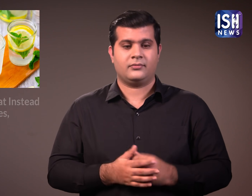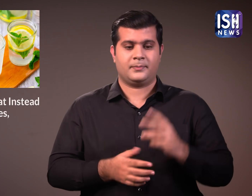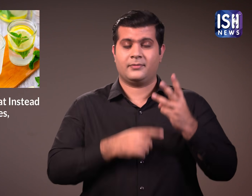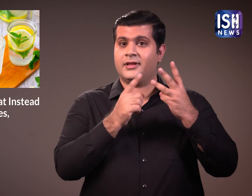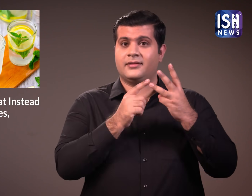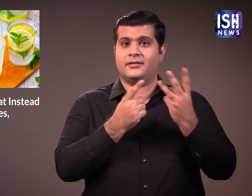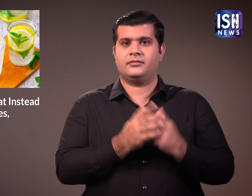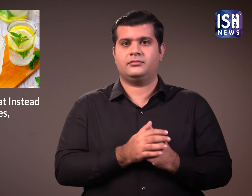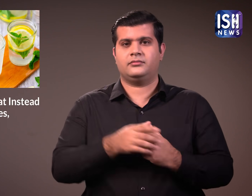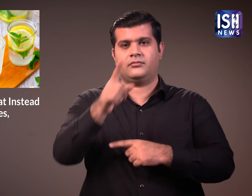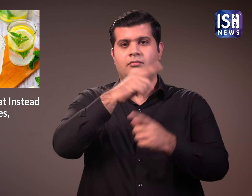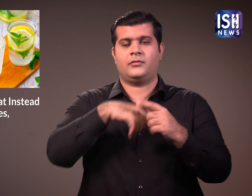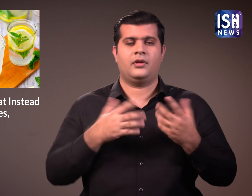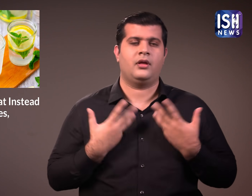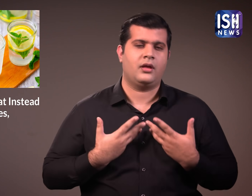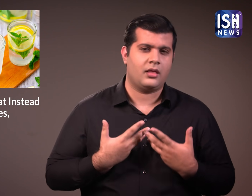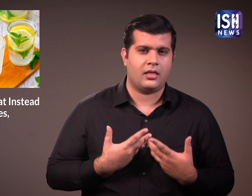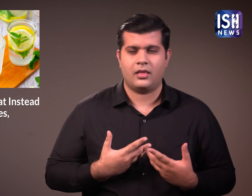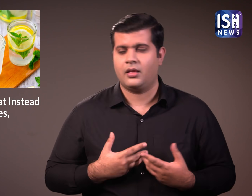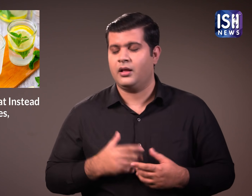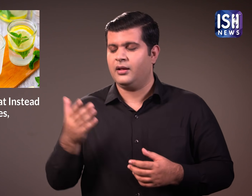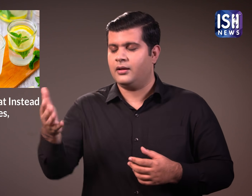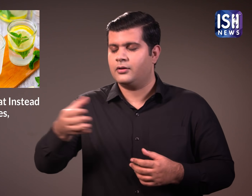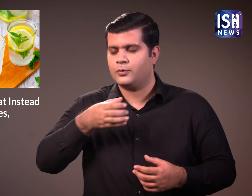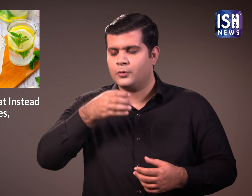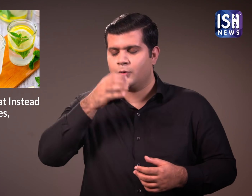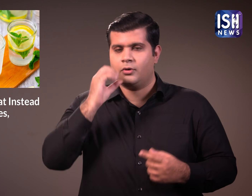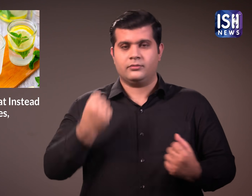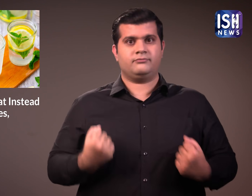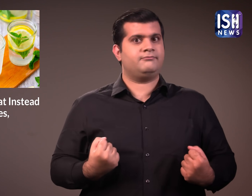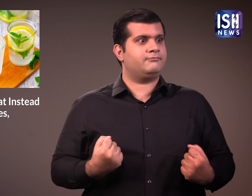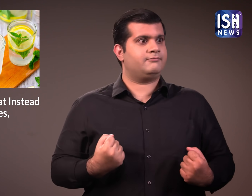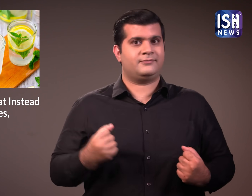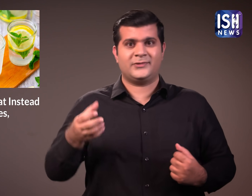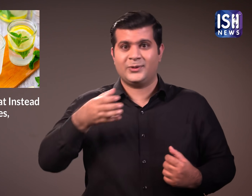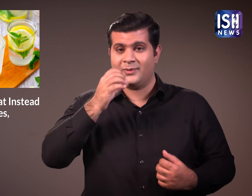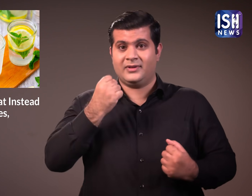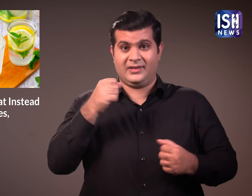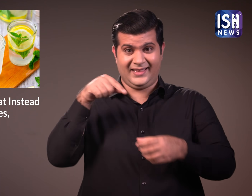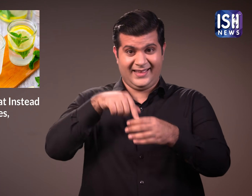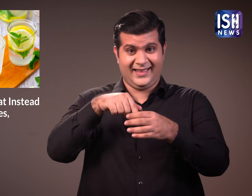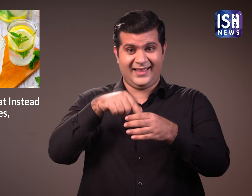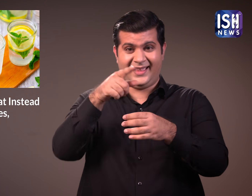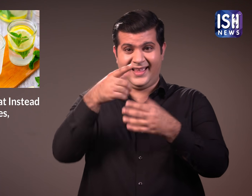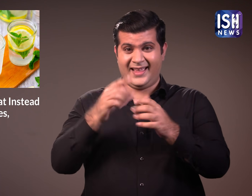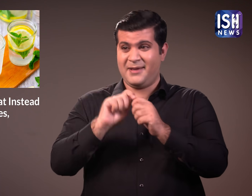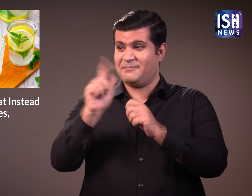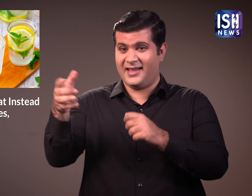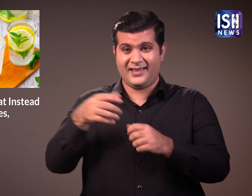आप मेंसे कई लोग एनरजी बनाने के लिए एनरजी ड्रिंक पीते हैं।